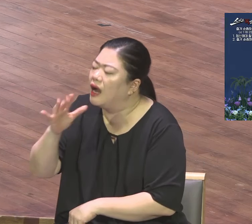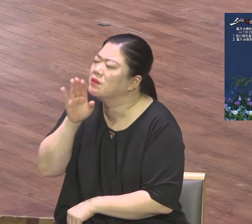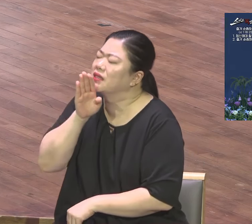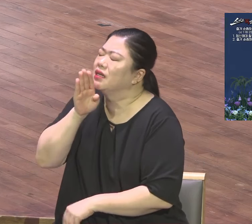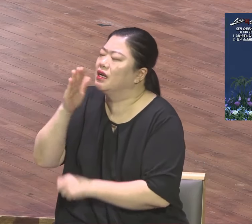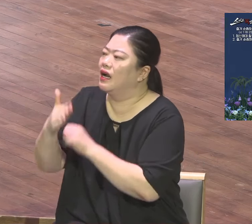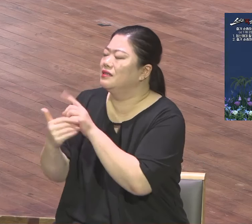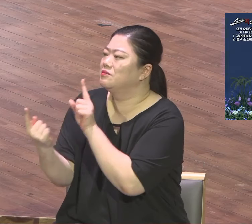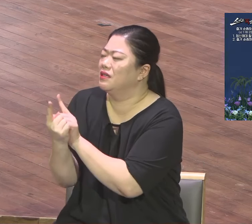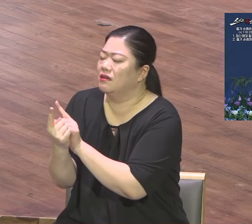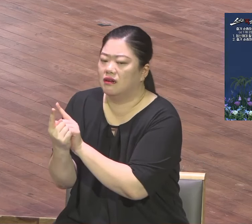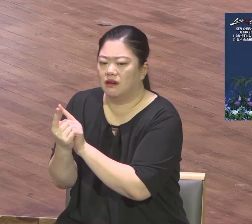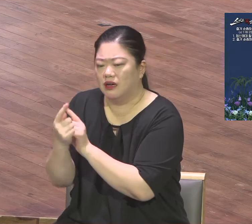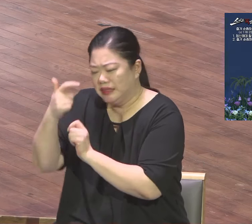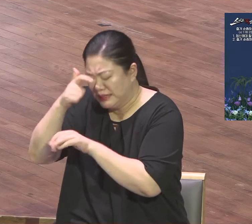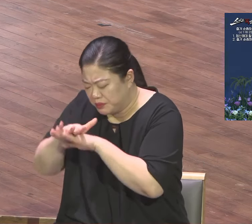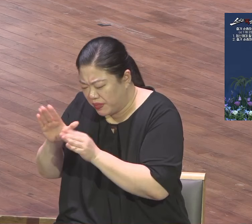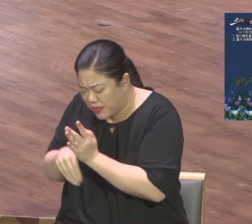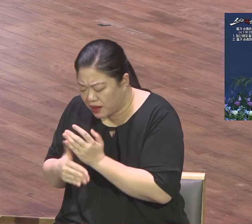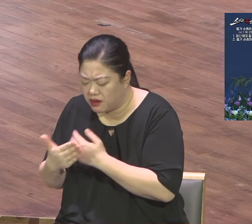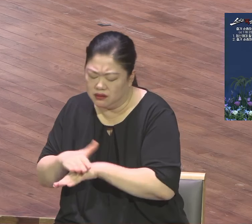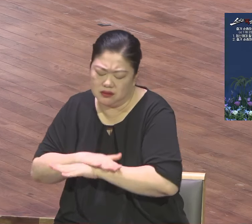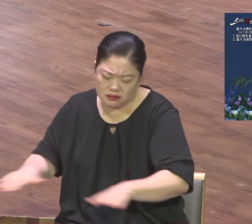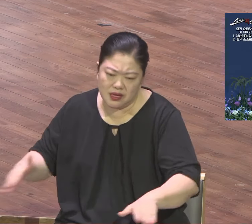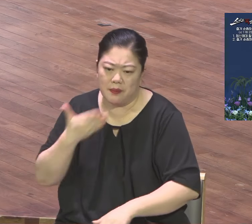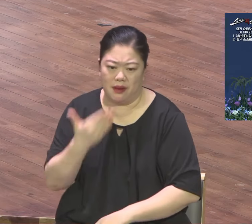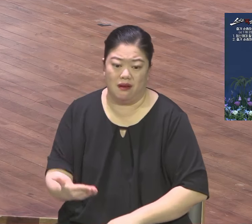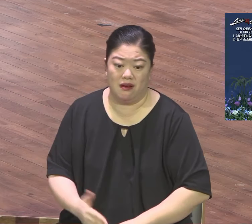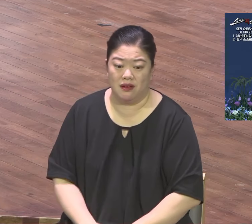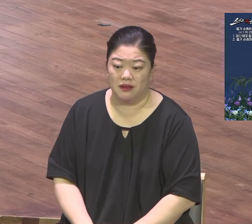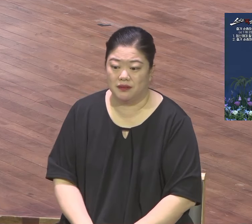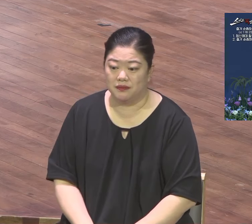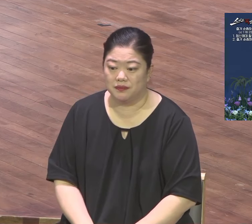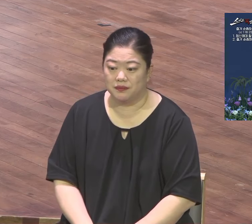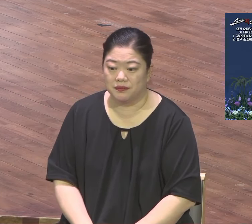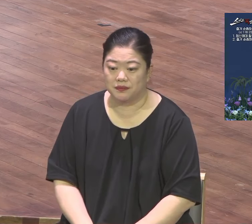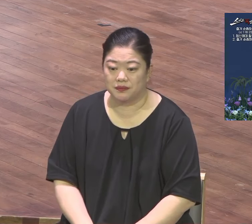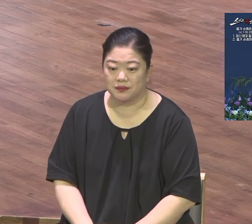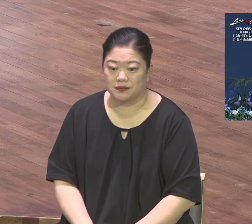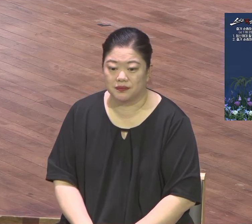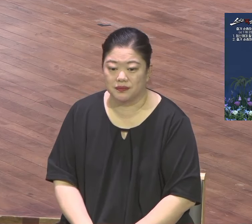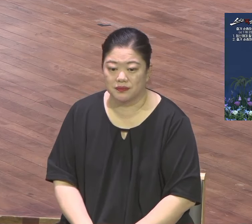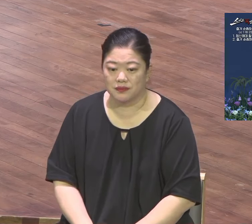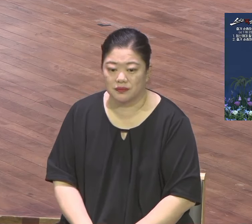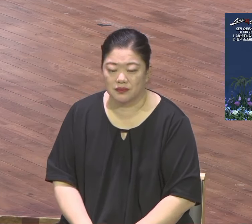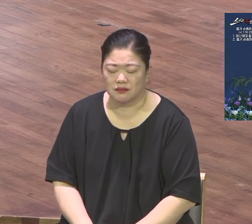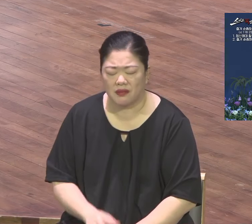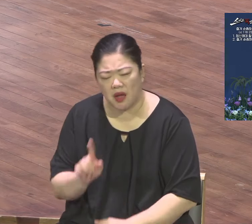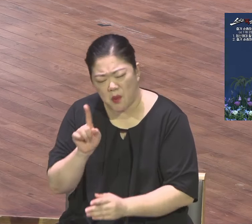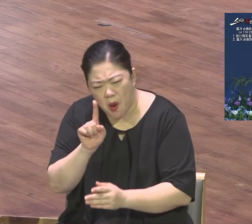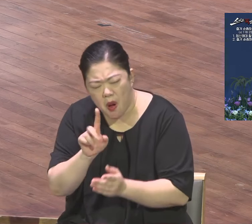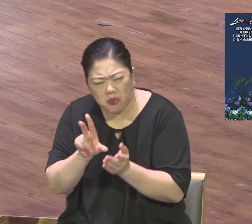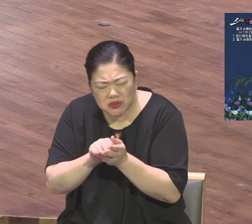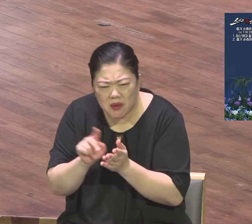이번 주일날 제가 확실한 답을 드리겠습니다. 고민하고 밤 새고 뒹굴 이유가 없다니까요.